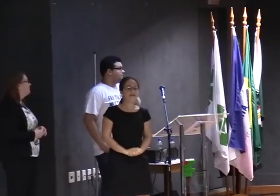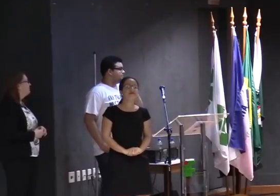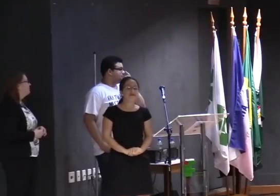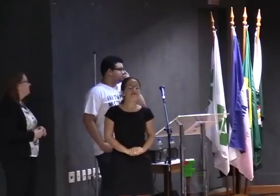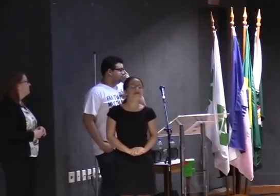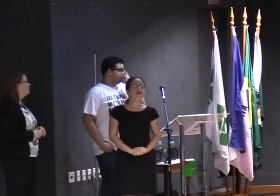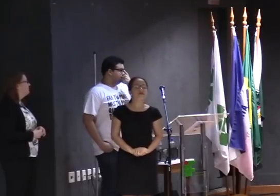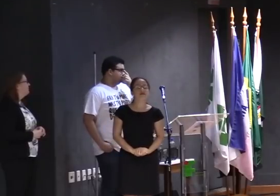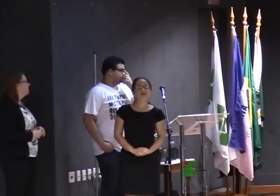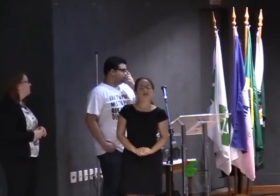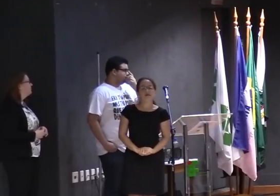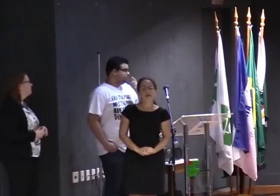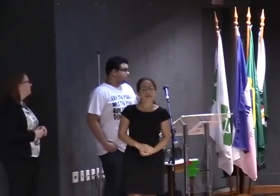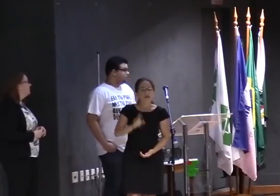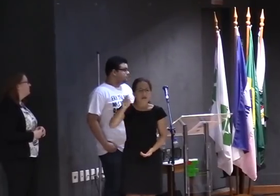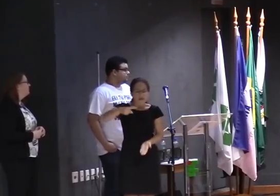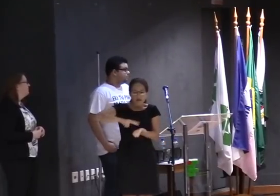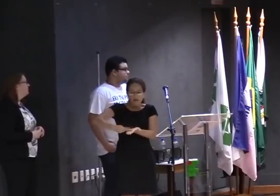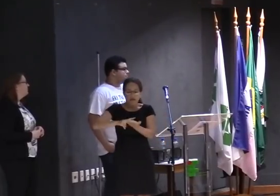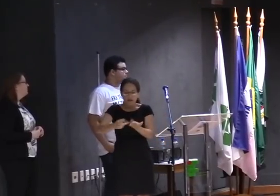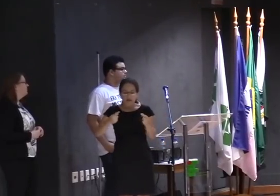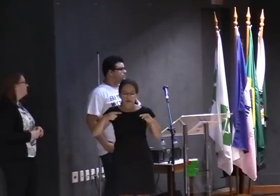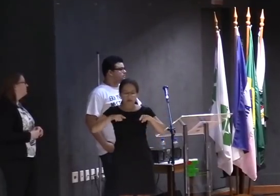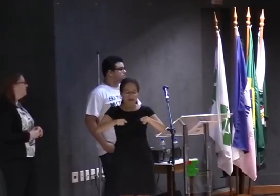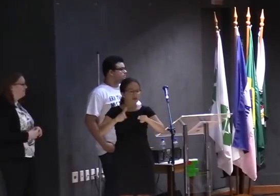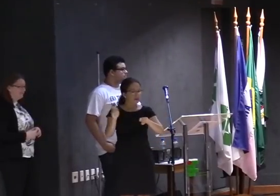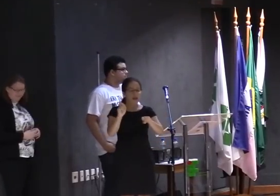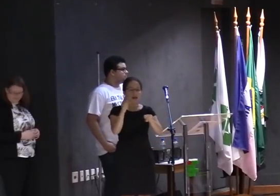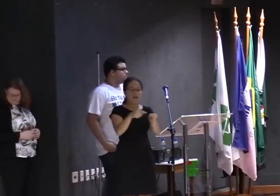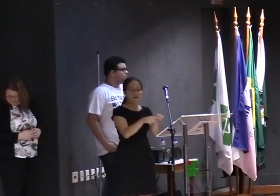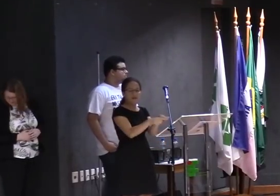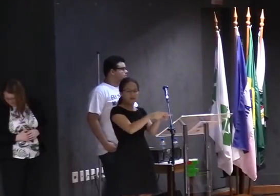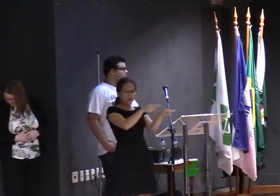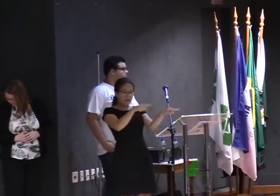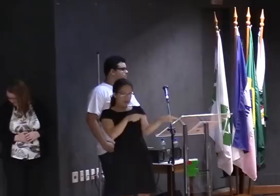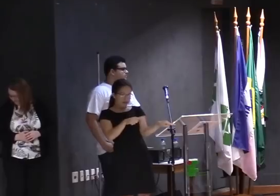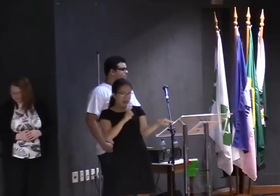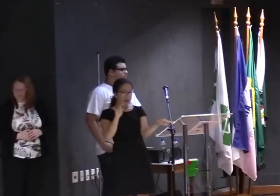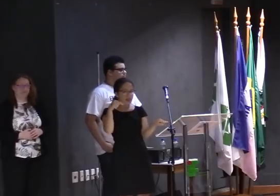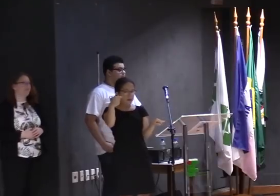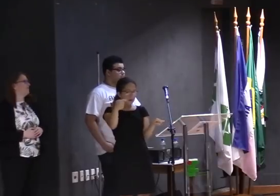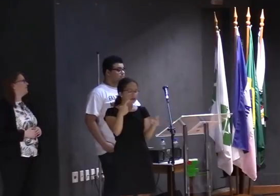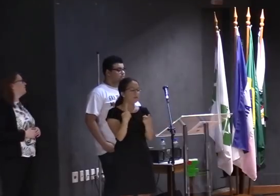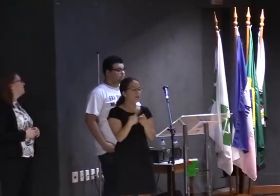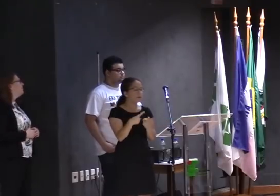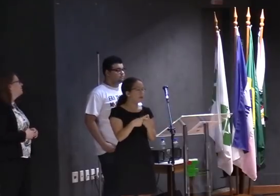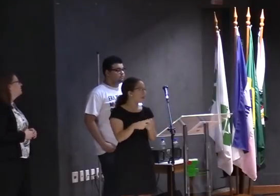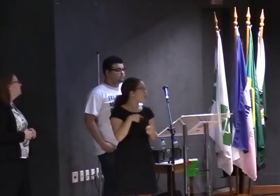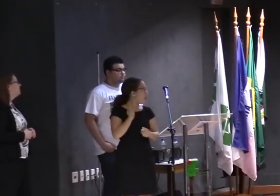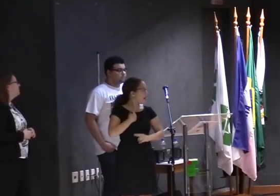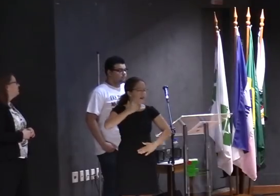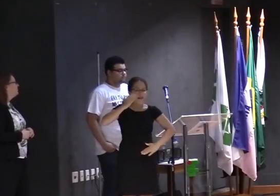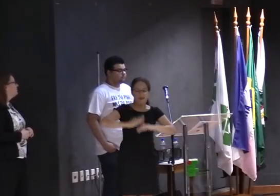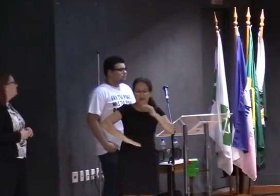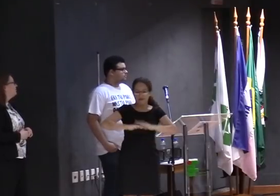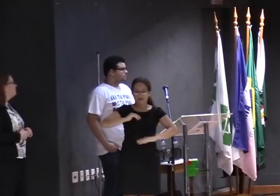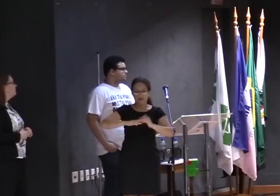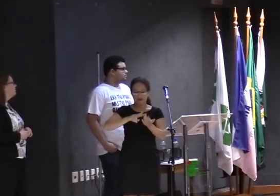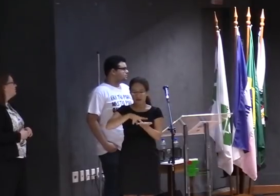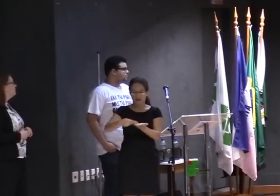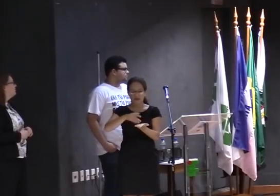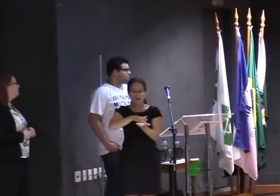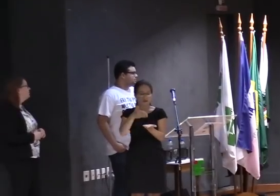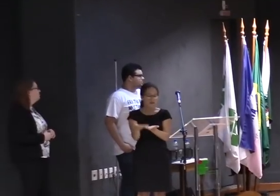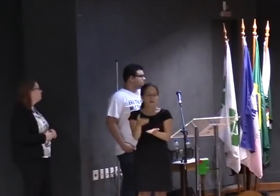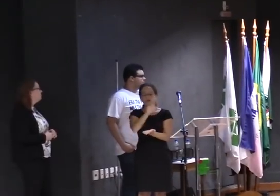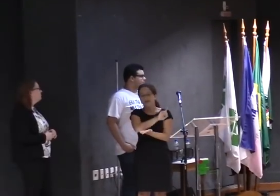tradução, né? Não é tradução simultânea, é tradução consecutiva. Não somos profissionais em tradução, não